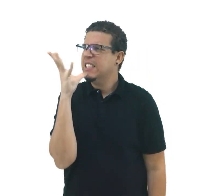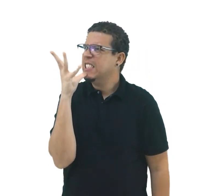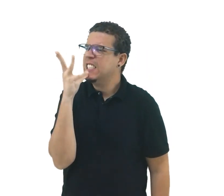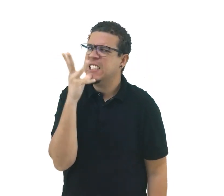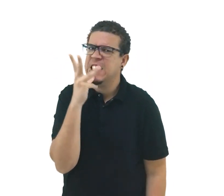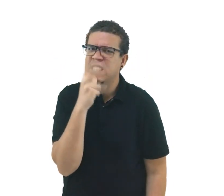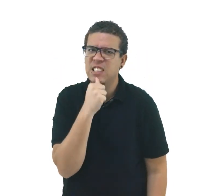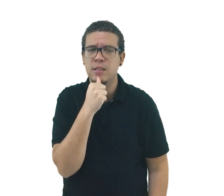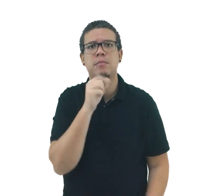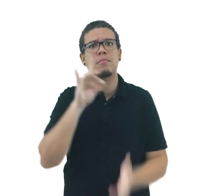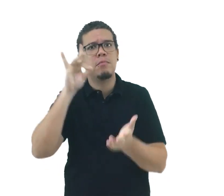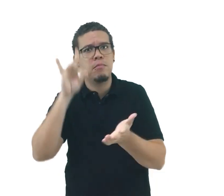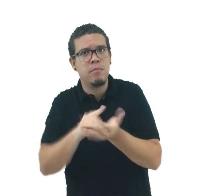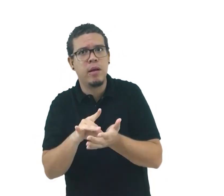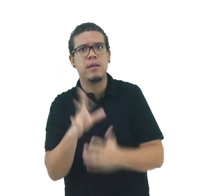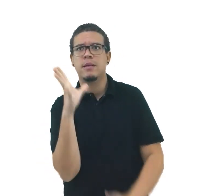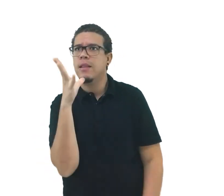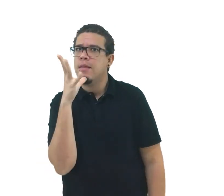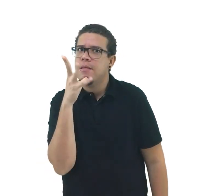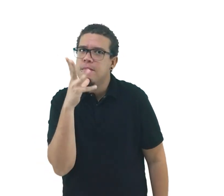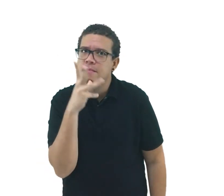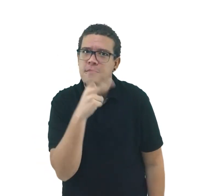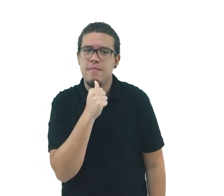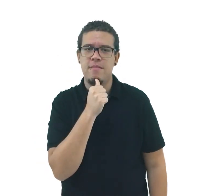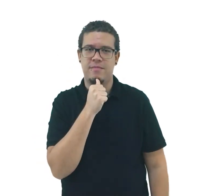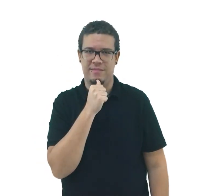normal. Quando eu uso este sinal aqui, realmente